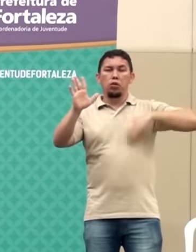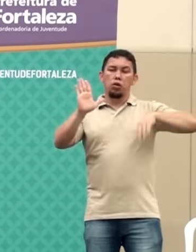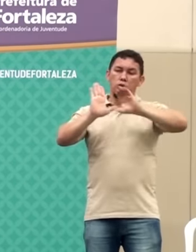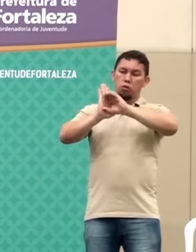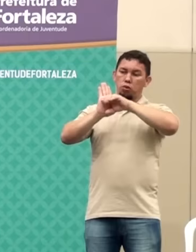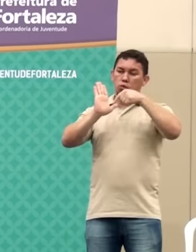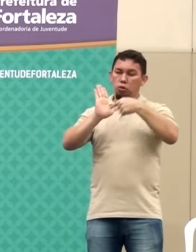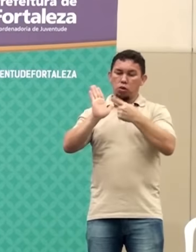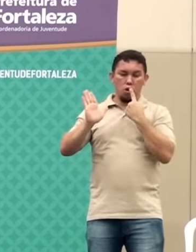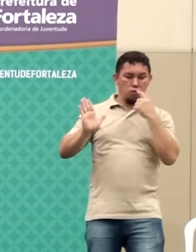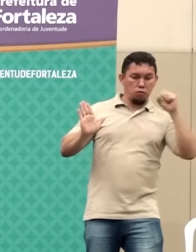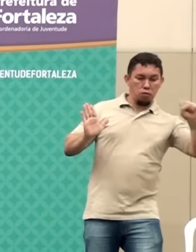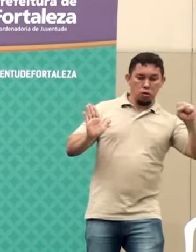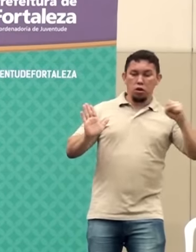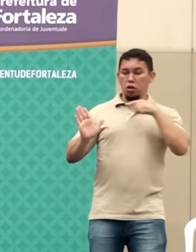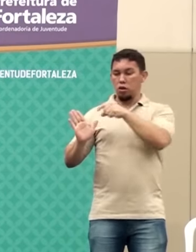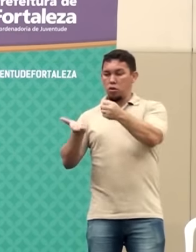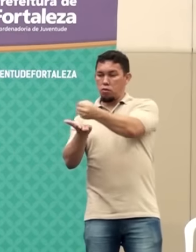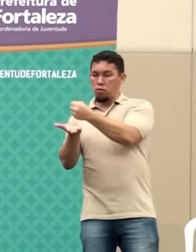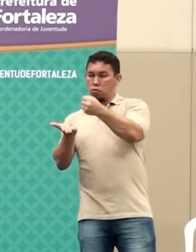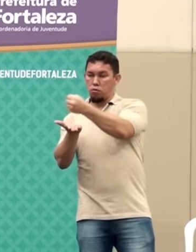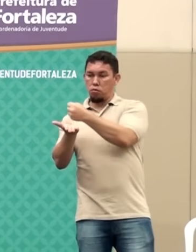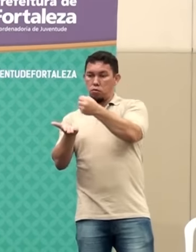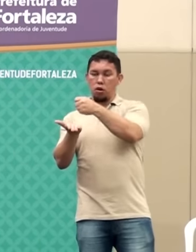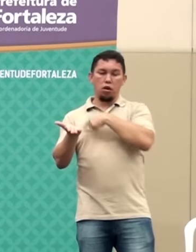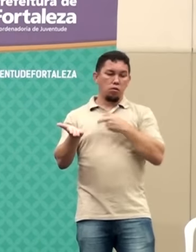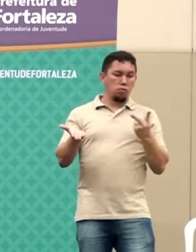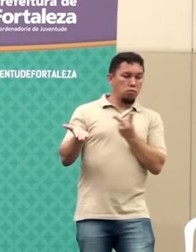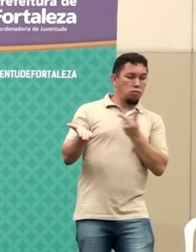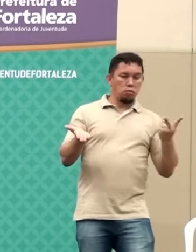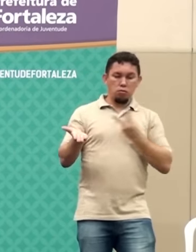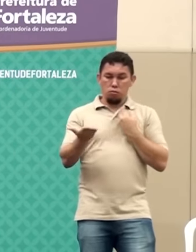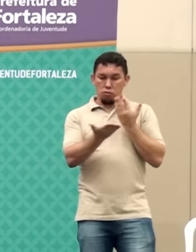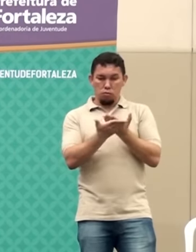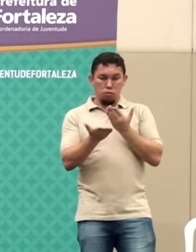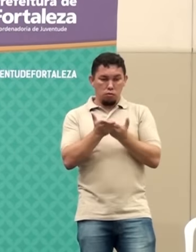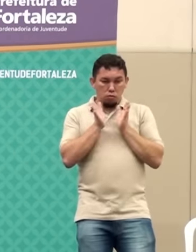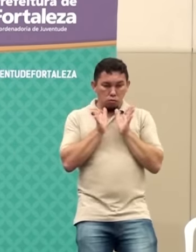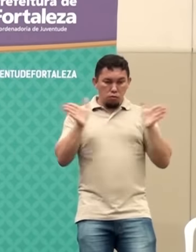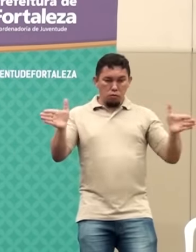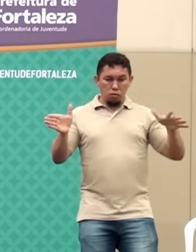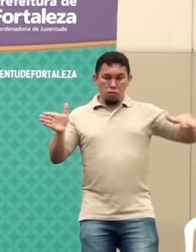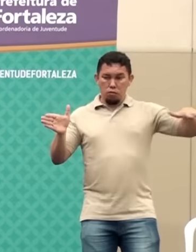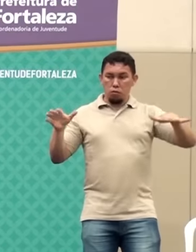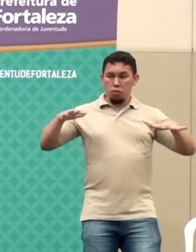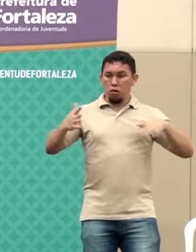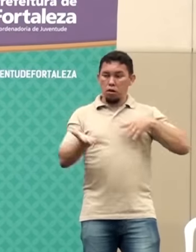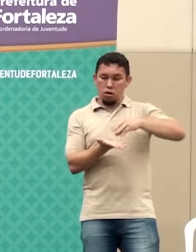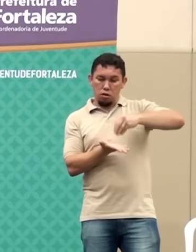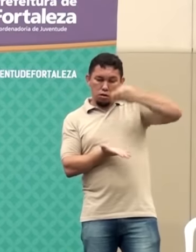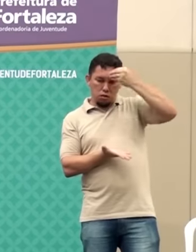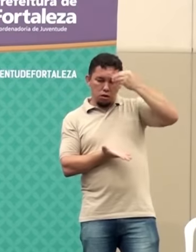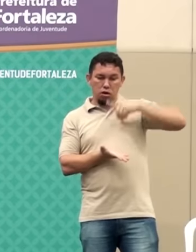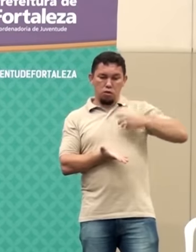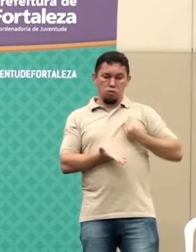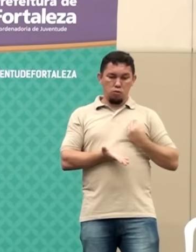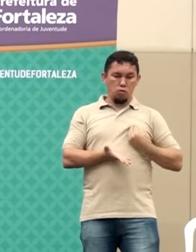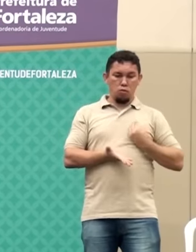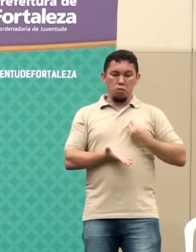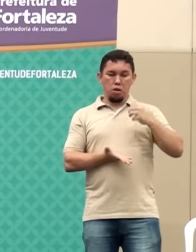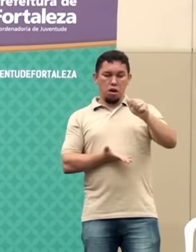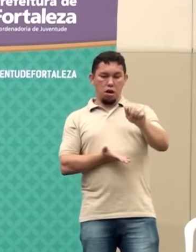de ácido e o conceito de base, e nós vamos fazer esse estudo baseado na teoria de Arrhenius, a gente tem que